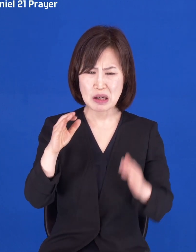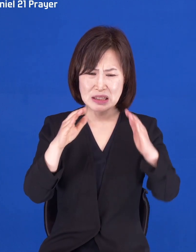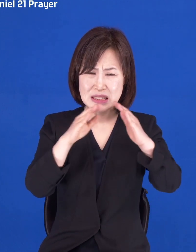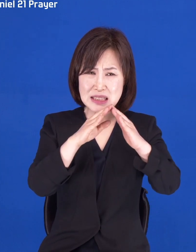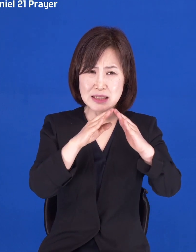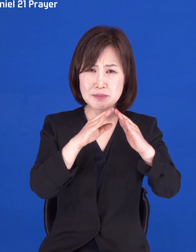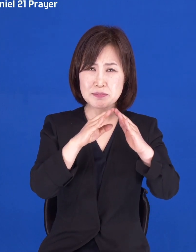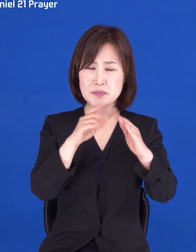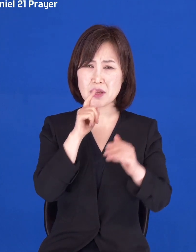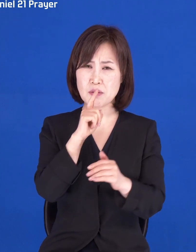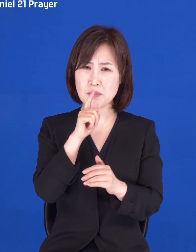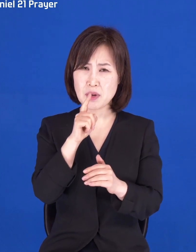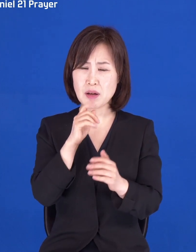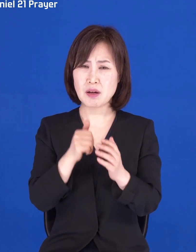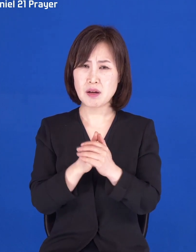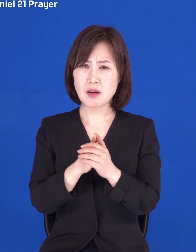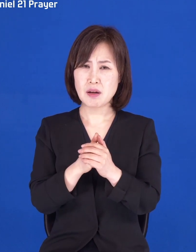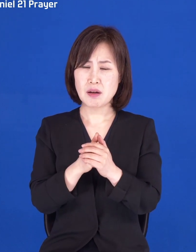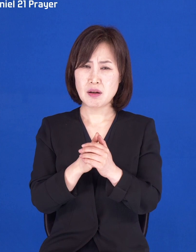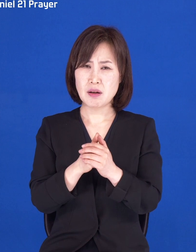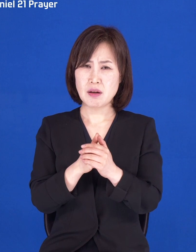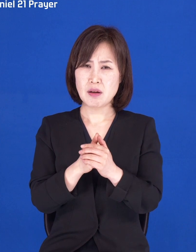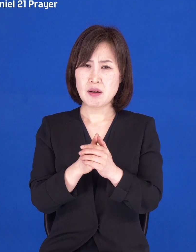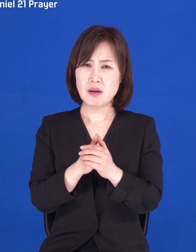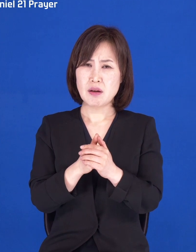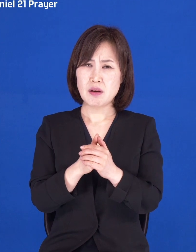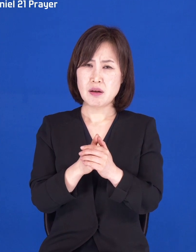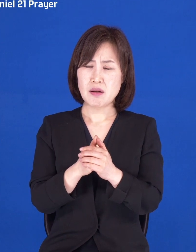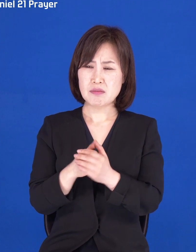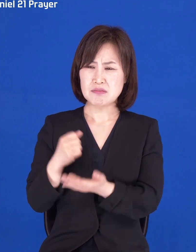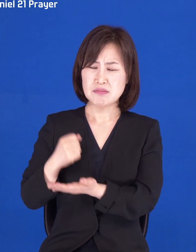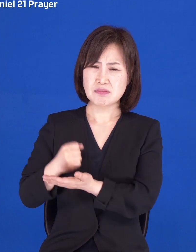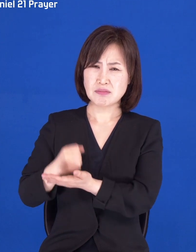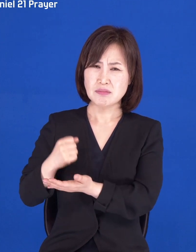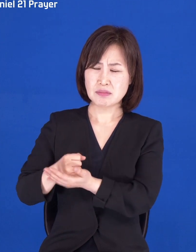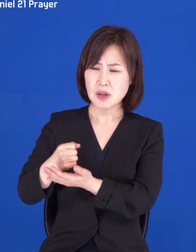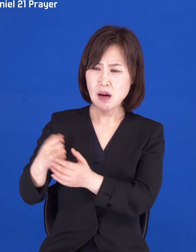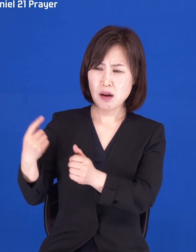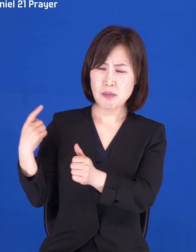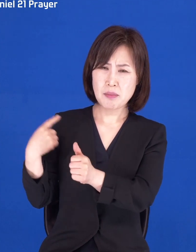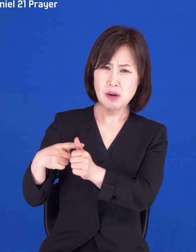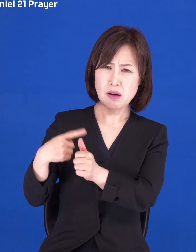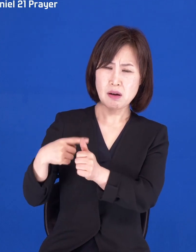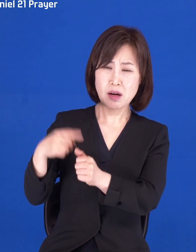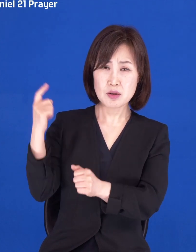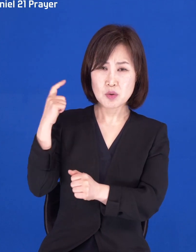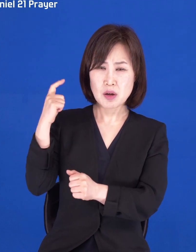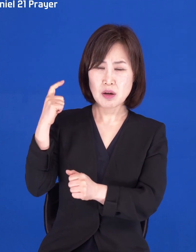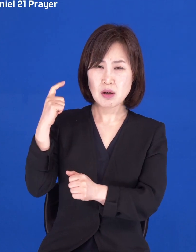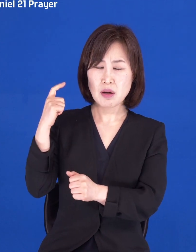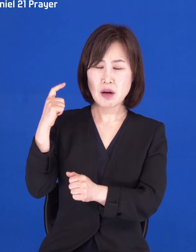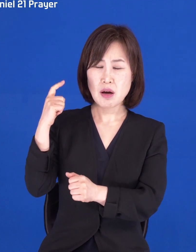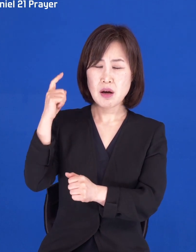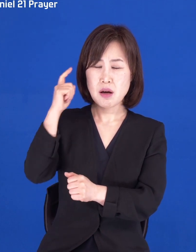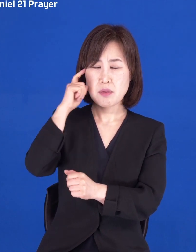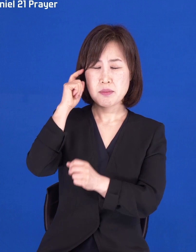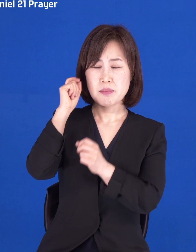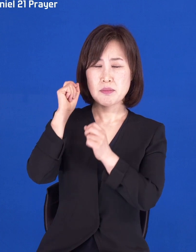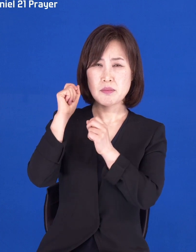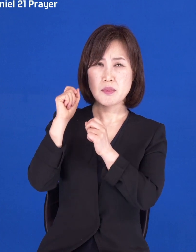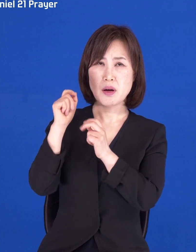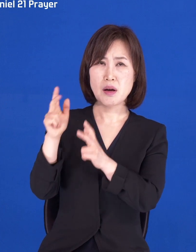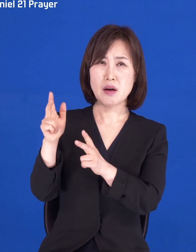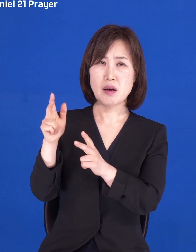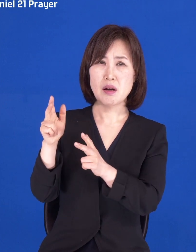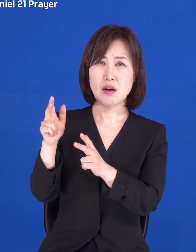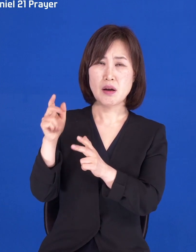그러면서 얘기를 하는 거예요. 그 말을 듣는 순간 머리가 하얘지고 아무